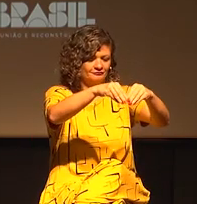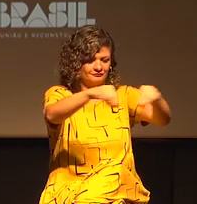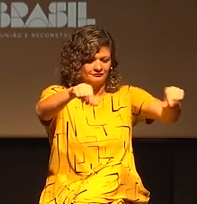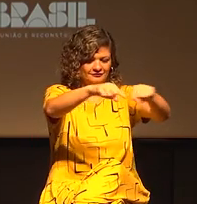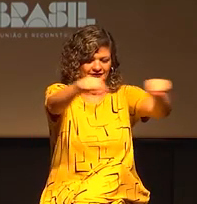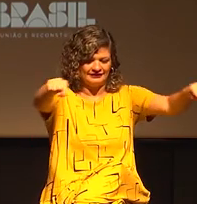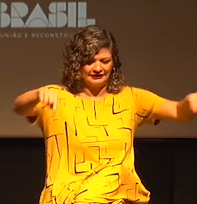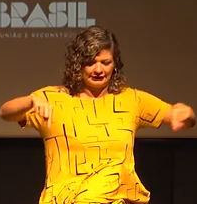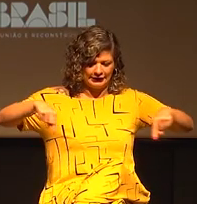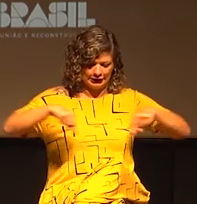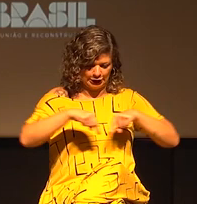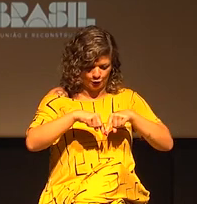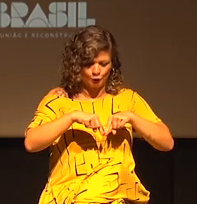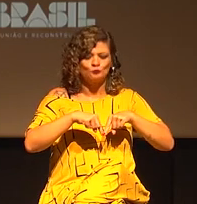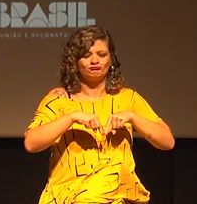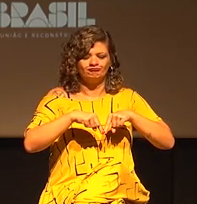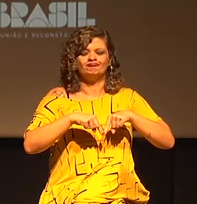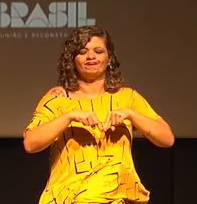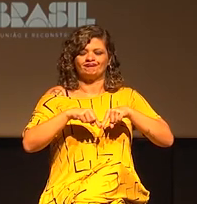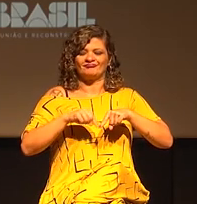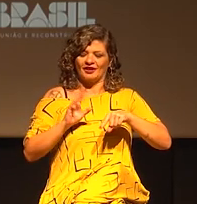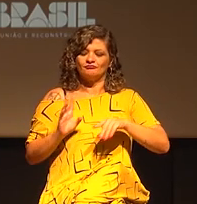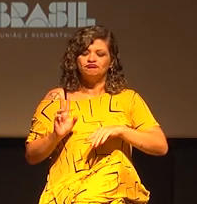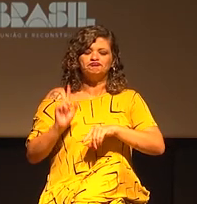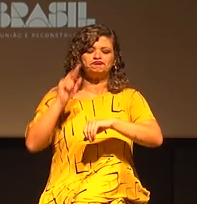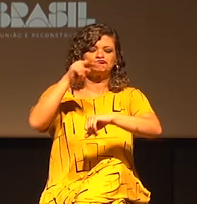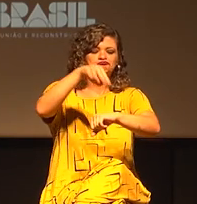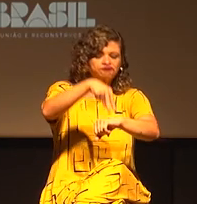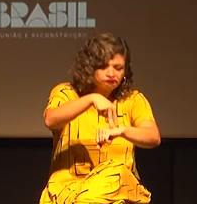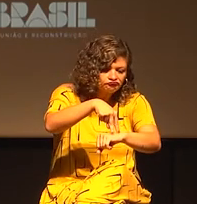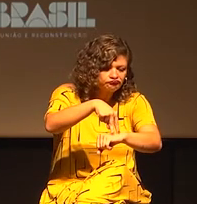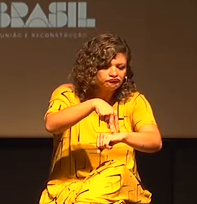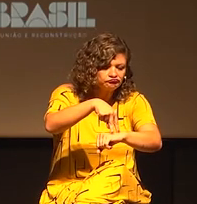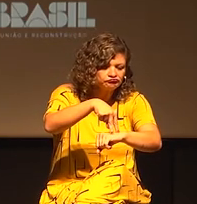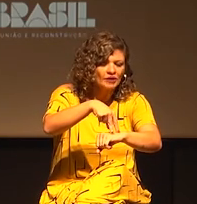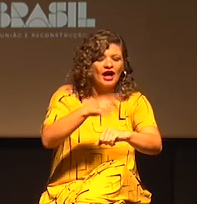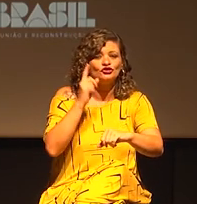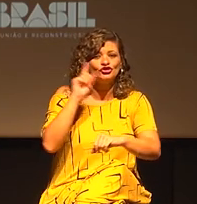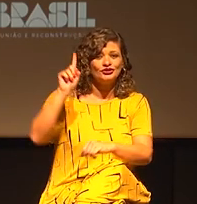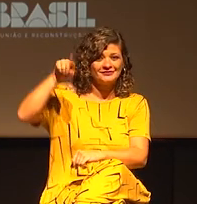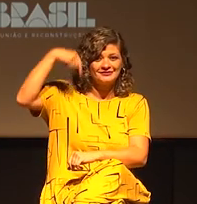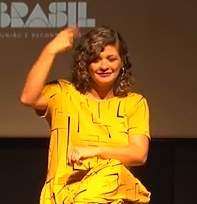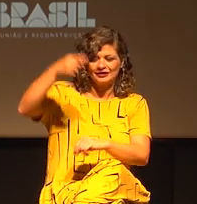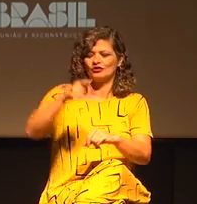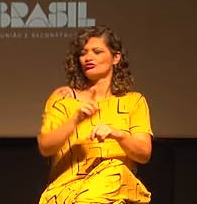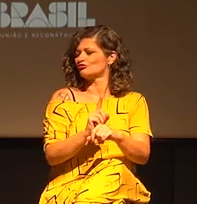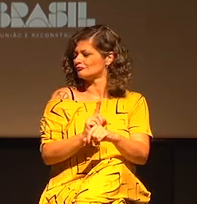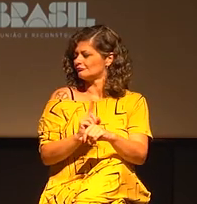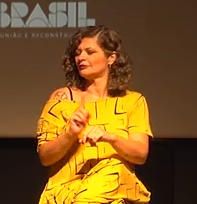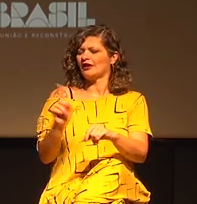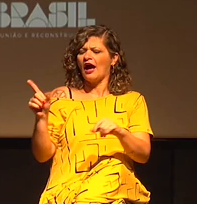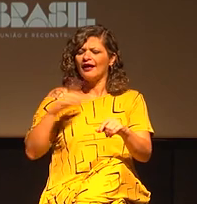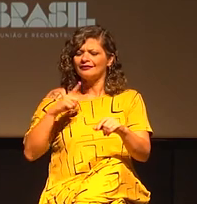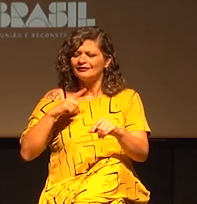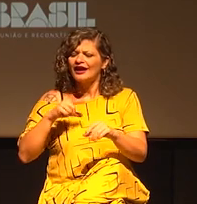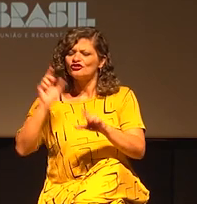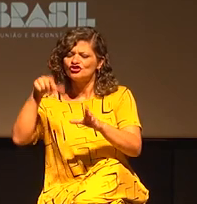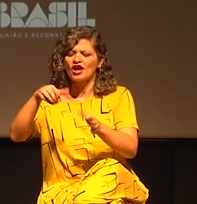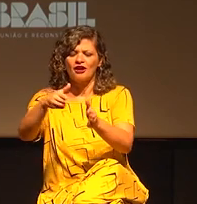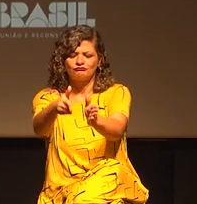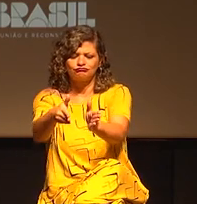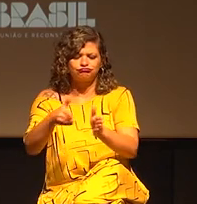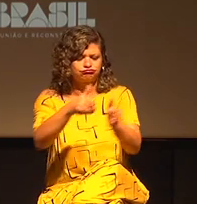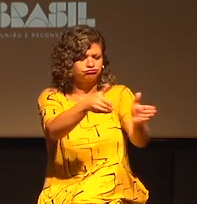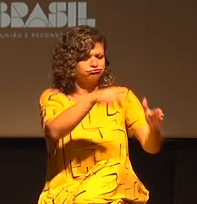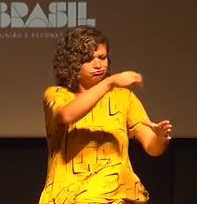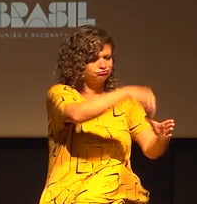cercou o terreno no primeiro dia aí a gente chega no outro dia a gente sai já tem os cirinos formados para plantar lá na